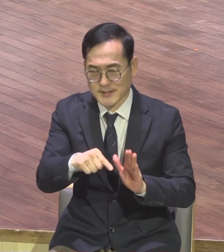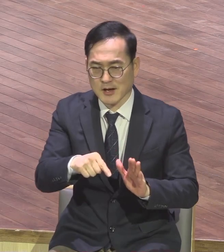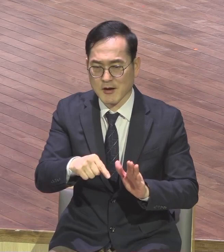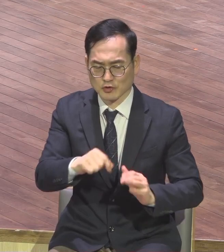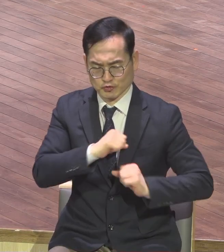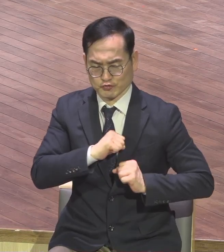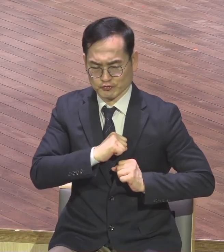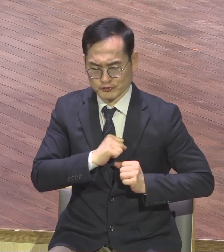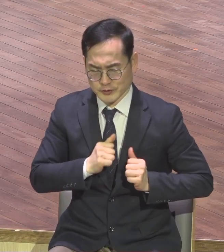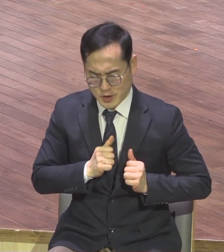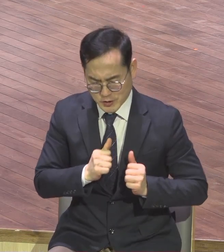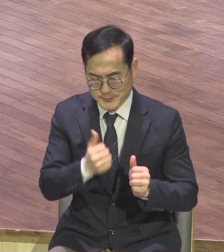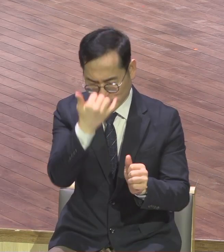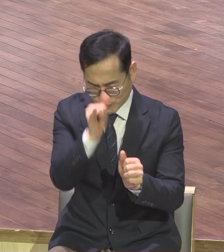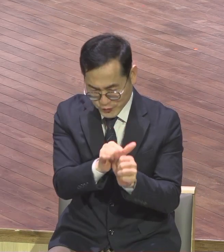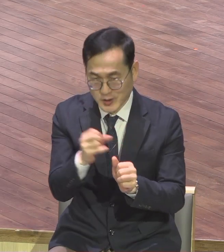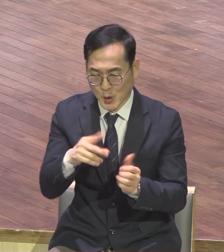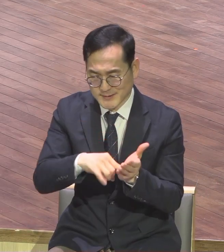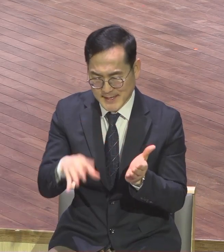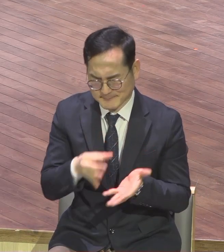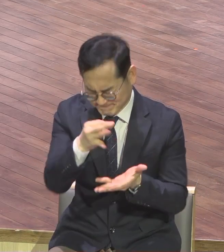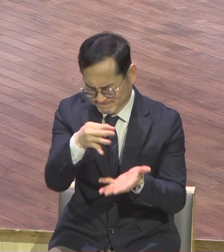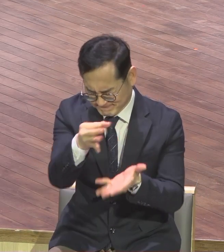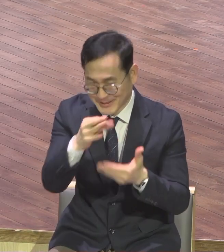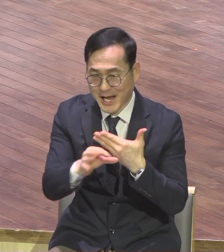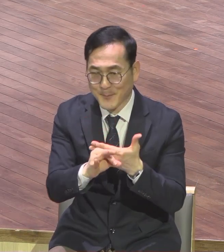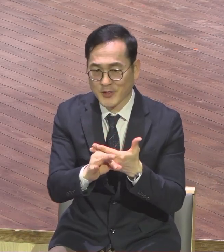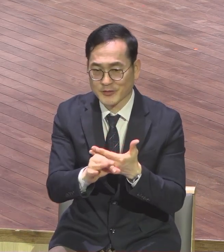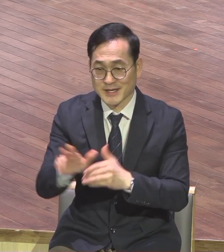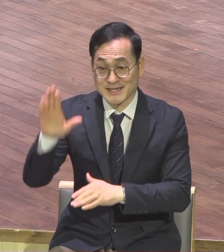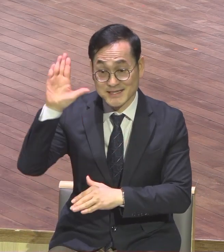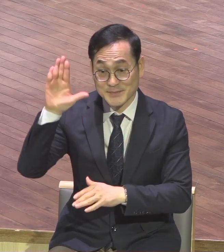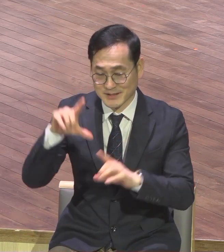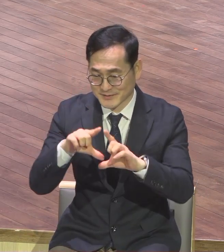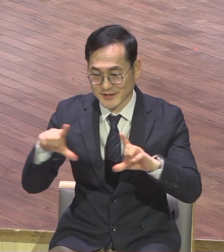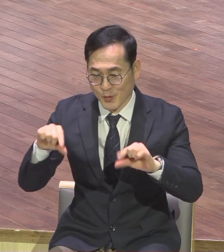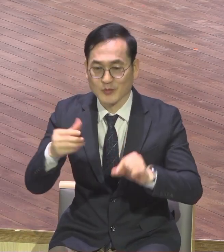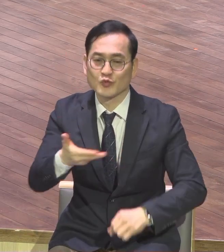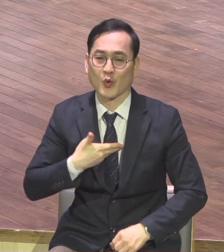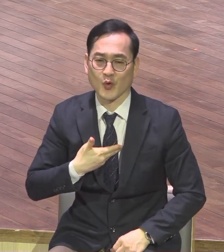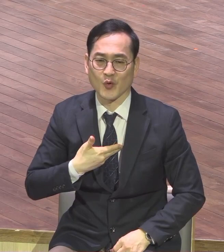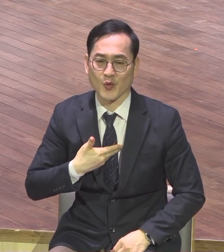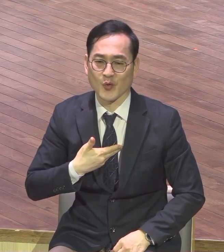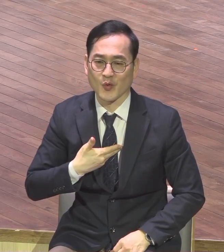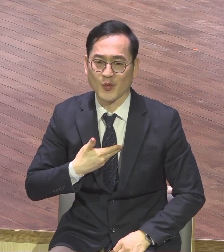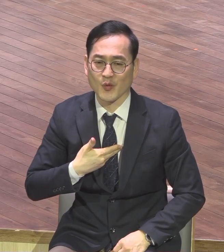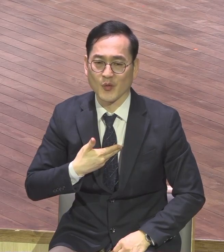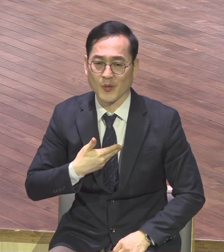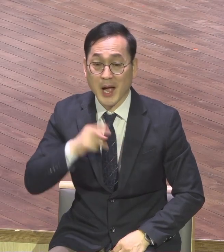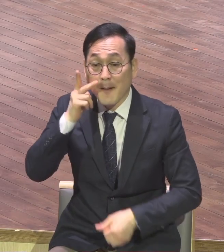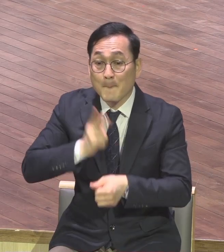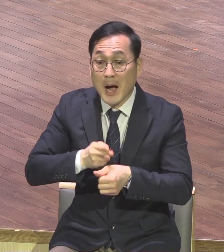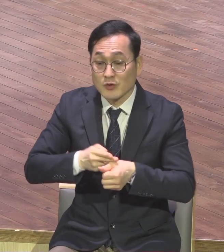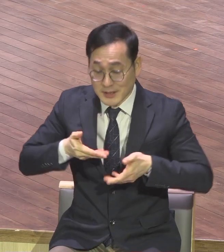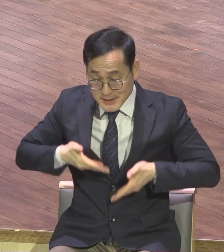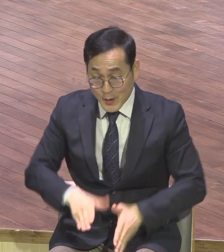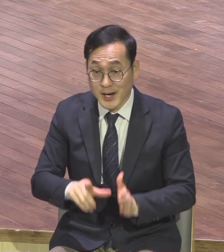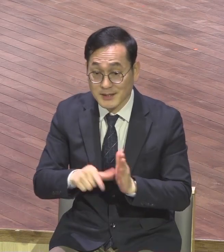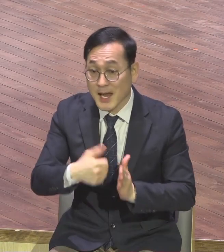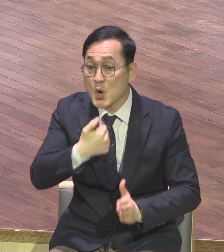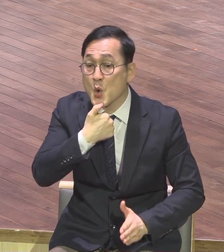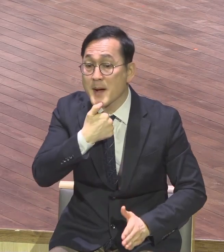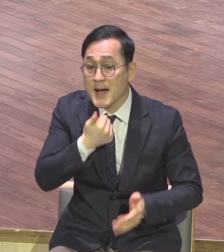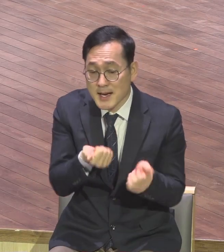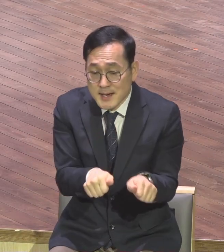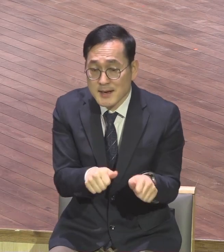세금을 정부에 많이 낼 수 있는 사람들은 시민권을 주었다 그래요. 이 사도 바울은 나면서부터 로마